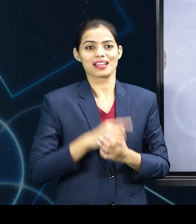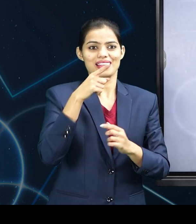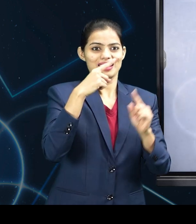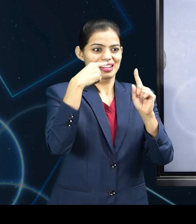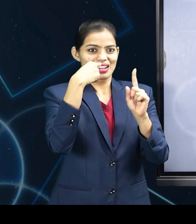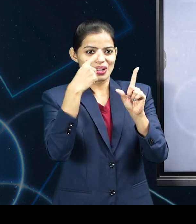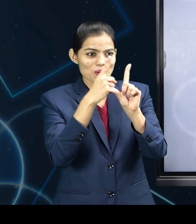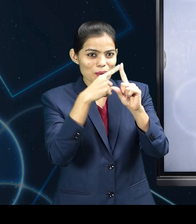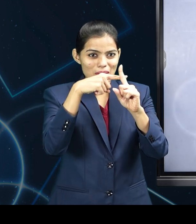कार्तीय तल,